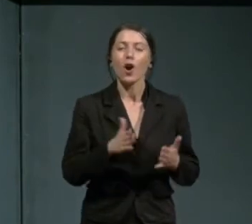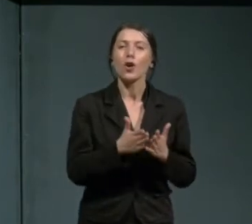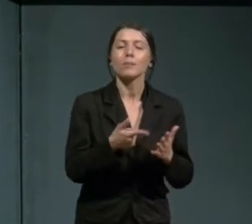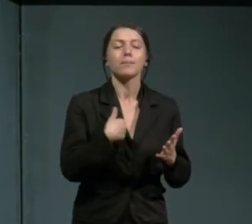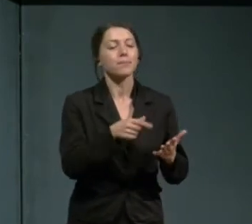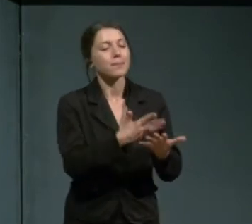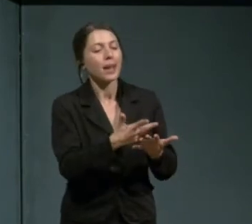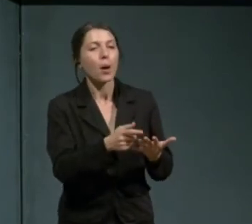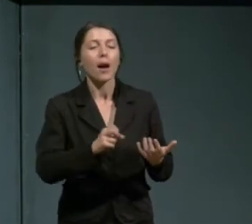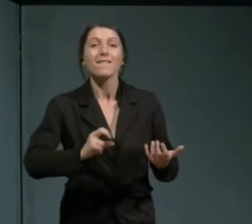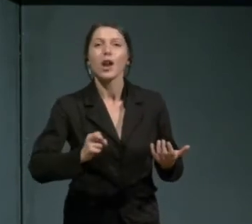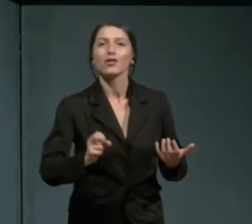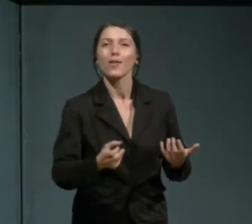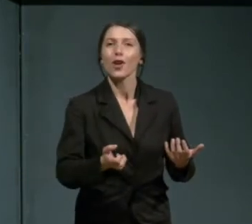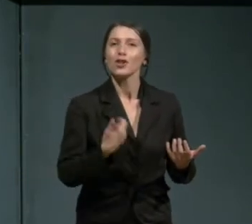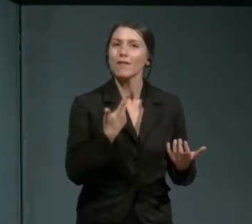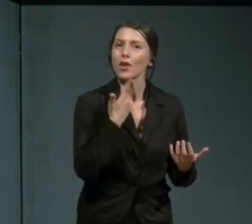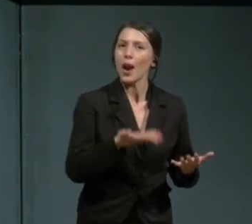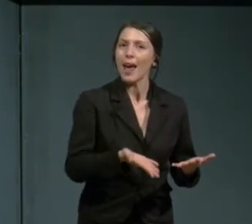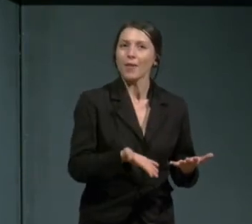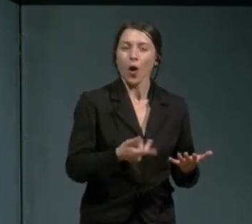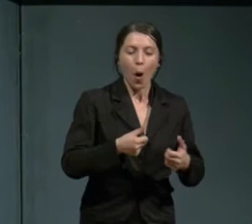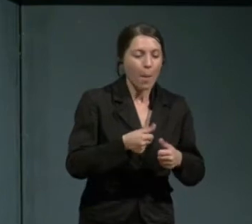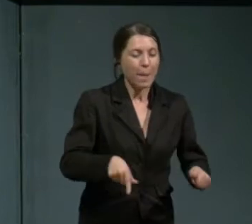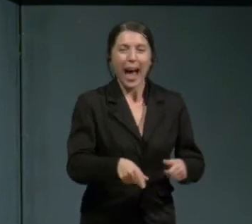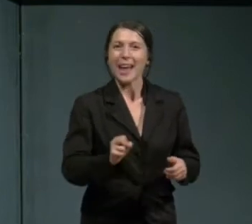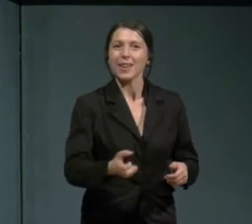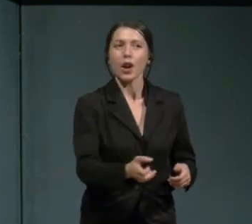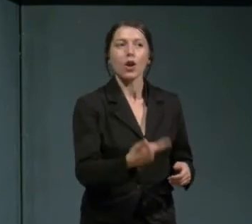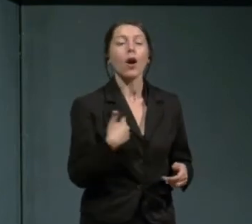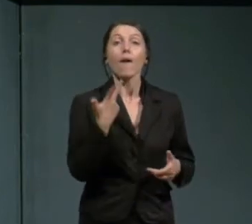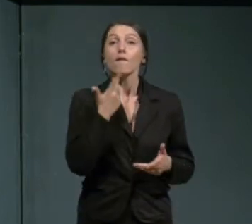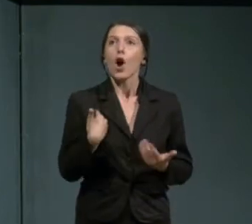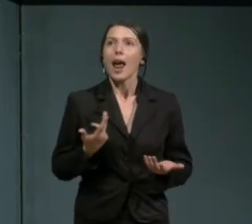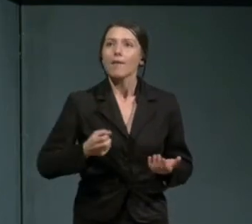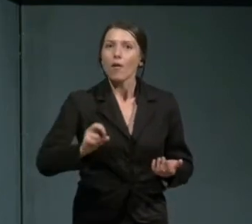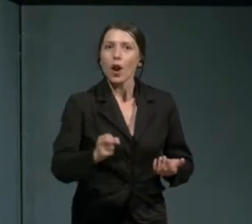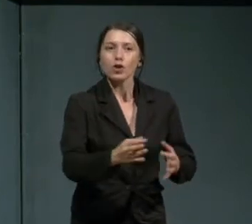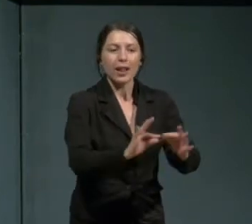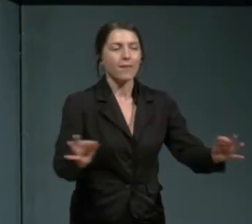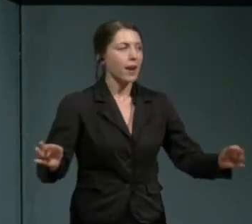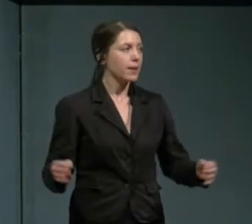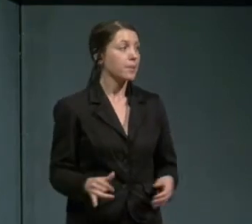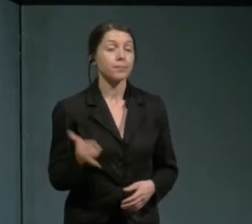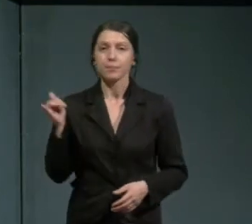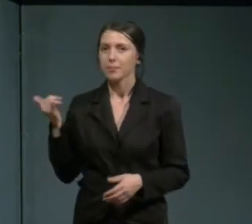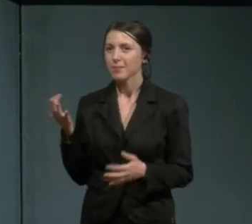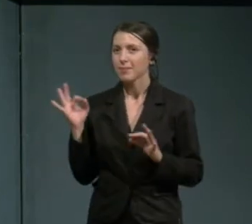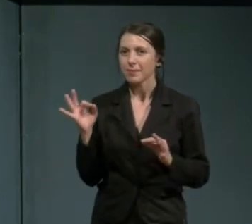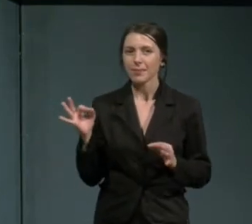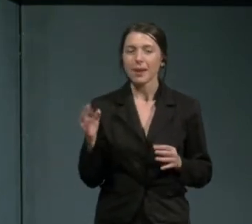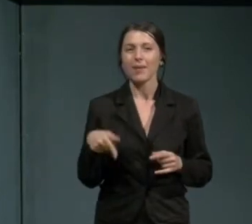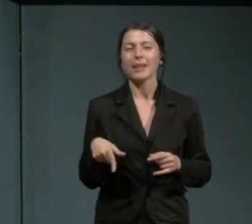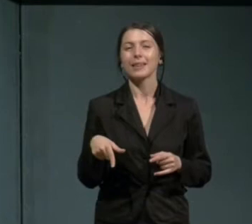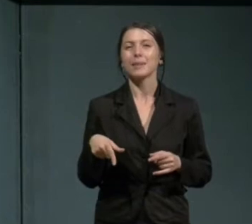sulla velocità e mi permetteva anche di mantenere una sorta di velocità nella frase poi